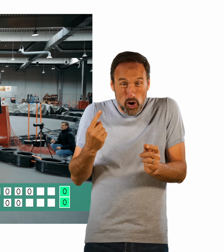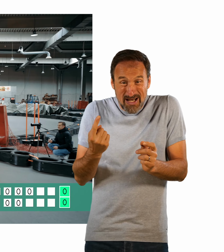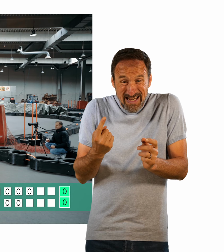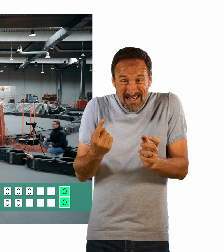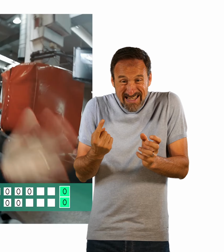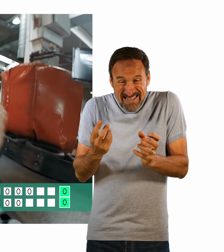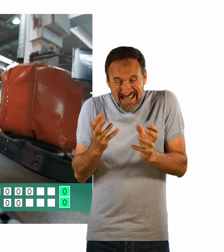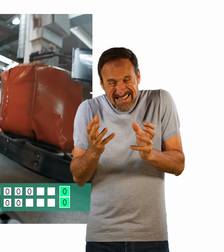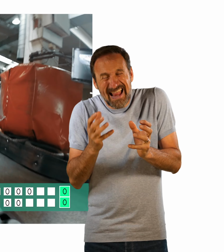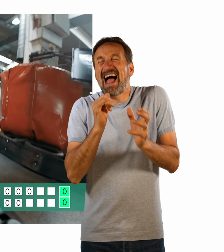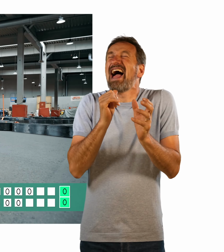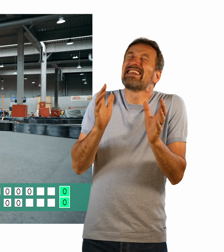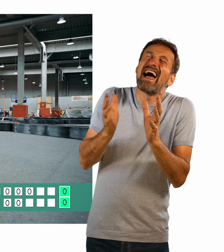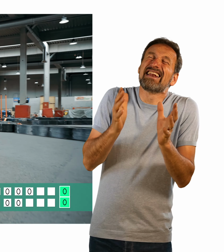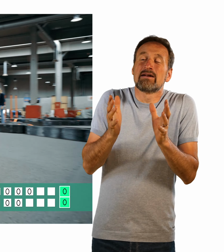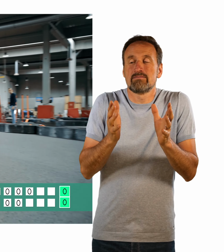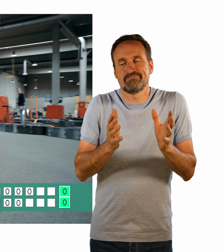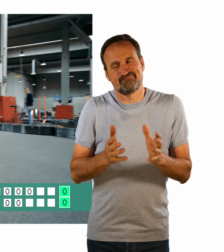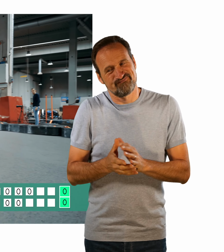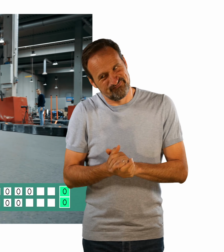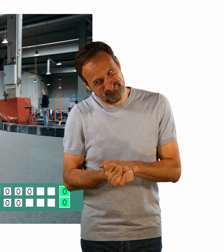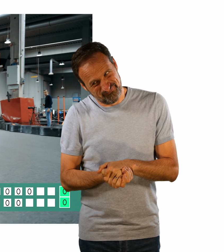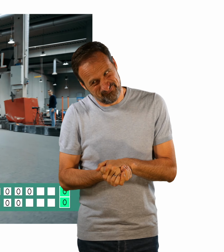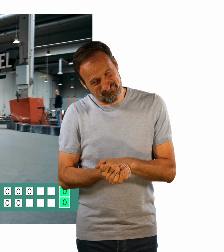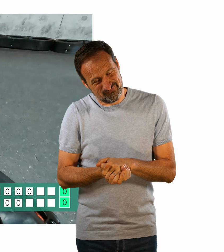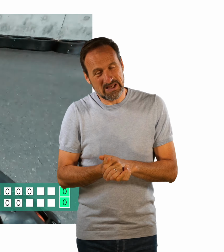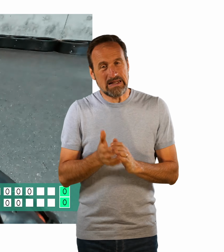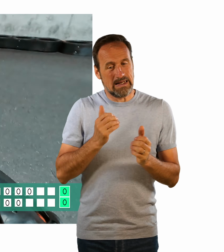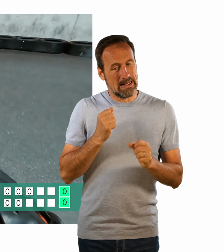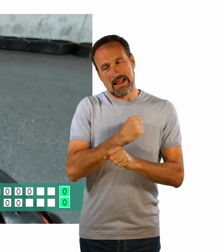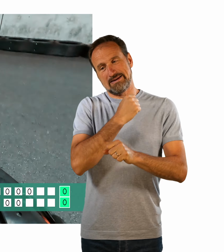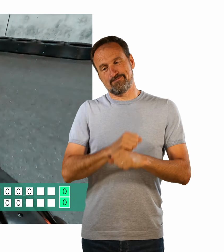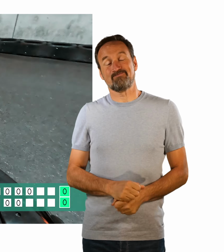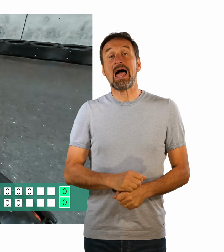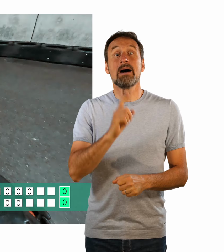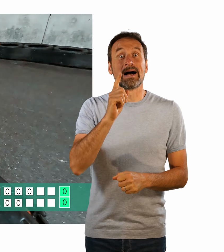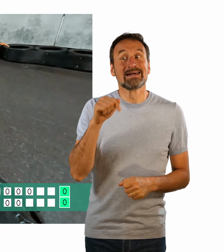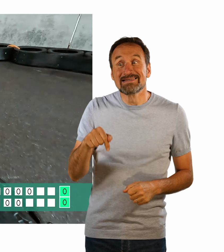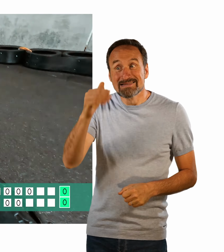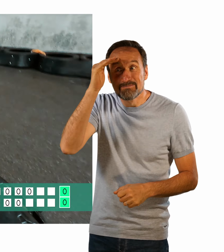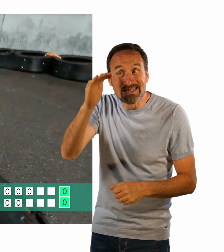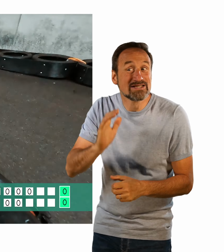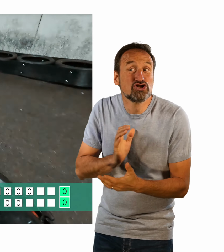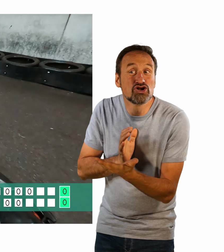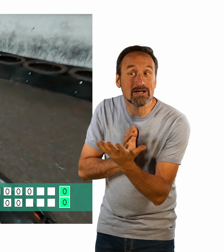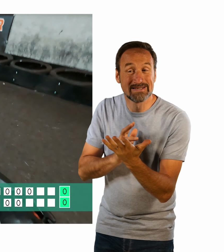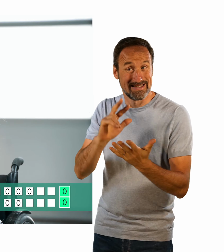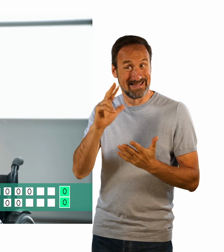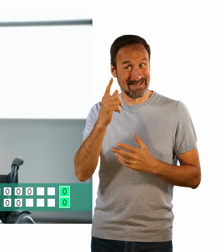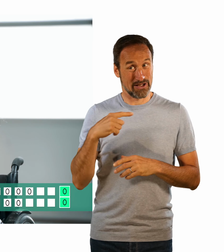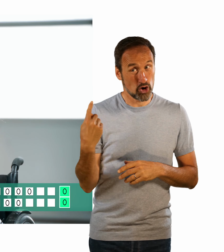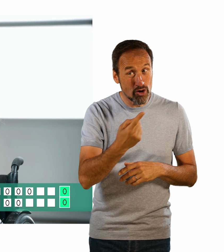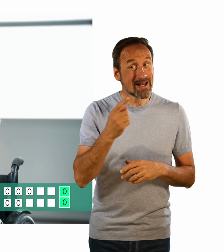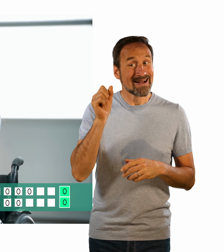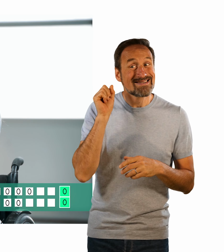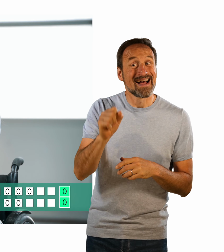Ein Trauerspiel. Aber das heißt für Basti jetzt die Chance, hier einen Vorsprung herauszufahren. Der erste Ball